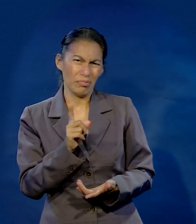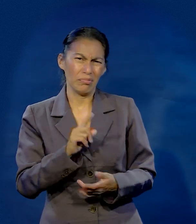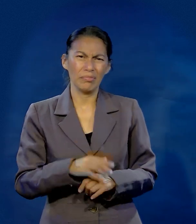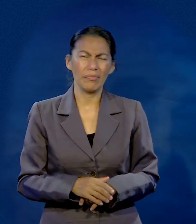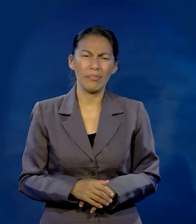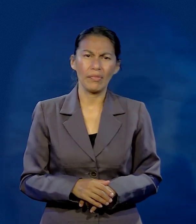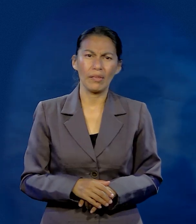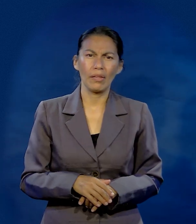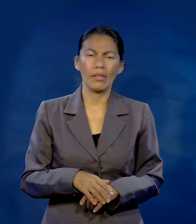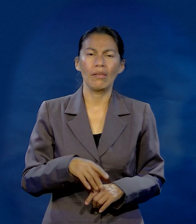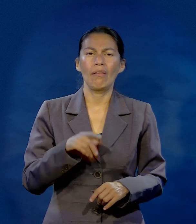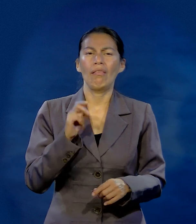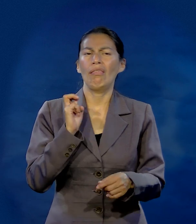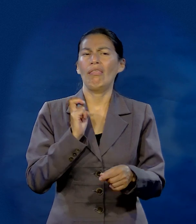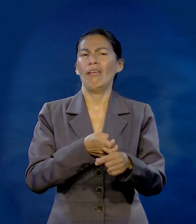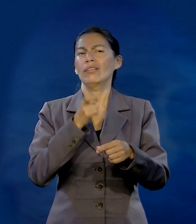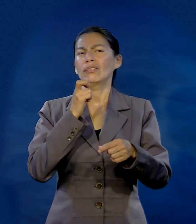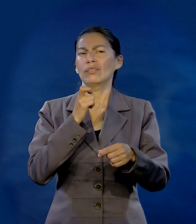cuál es